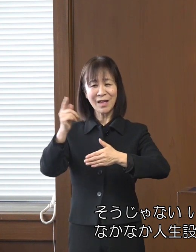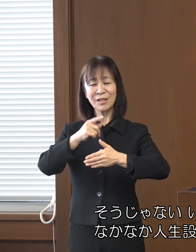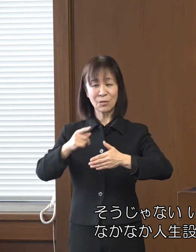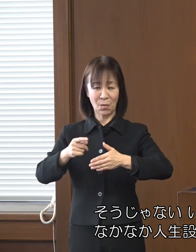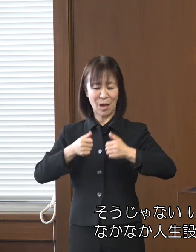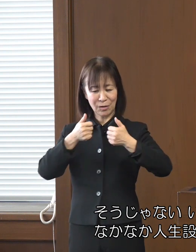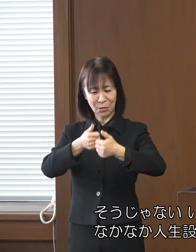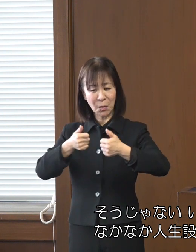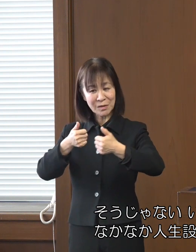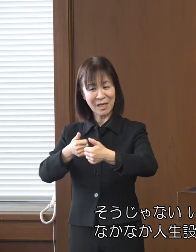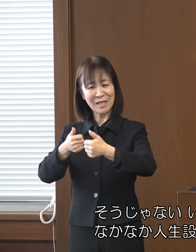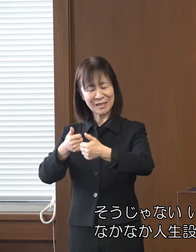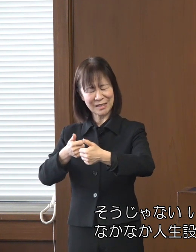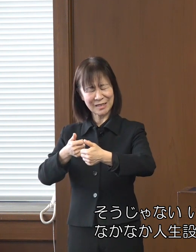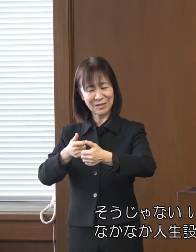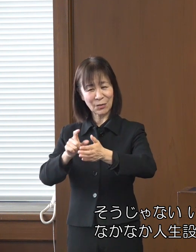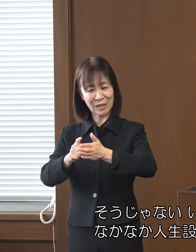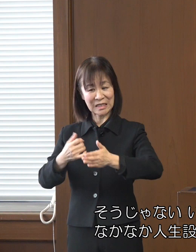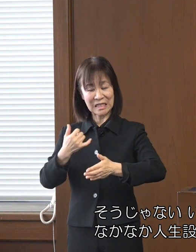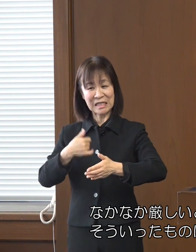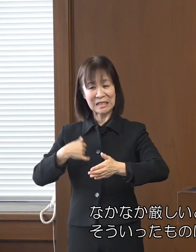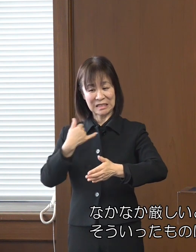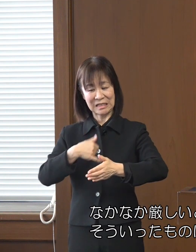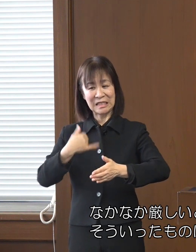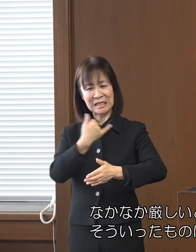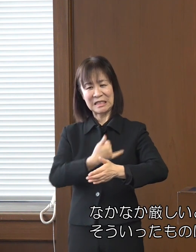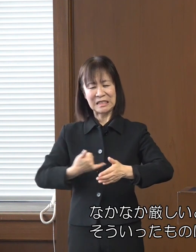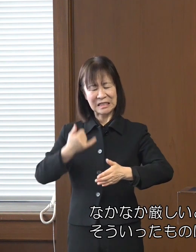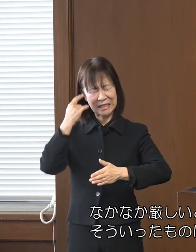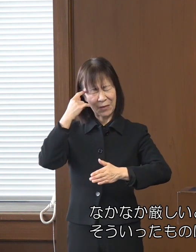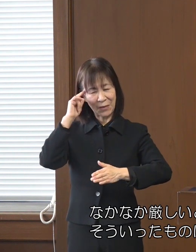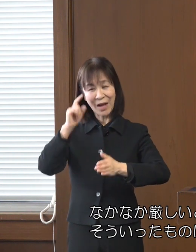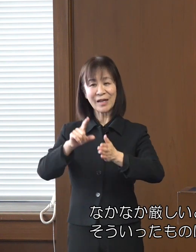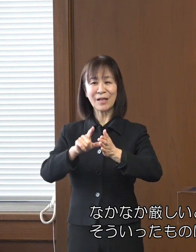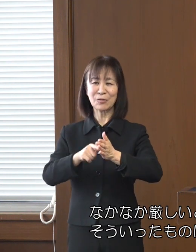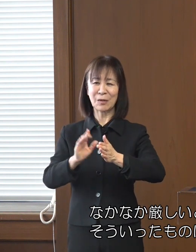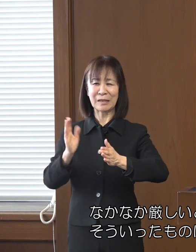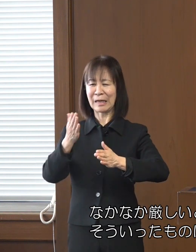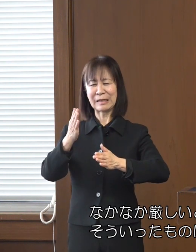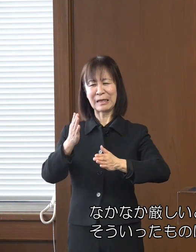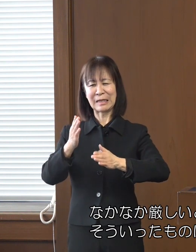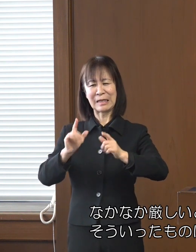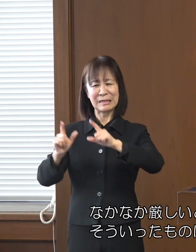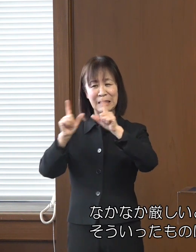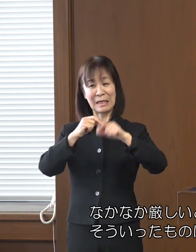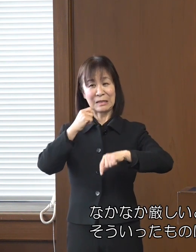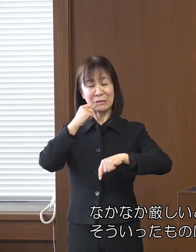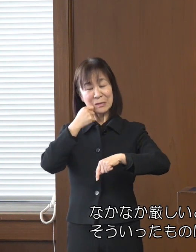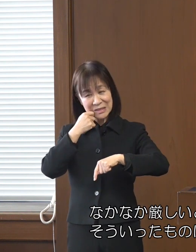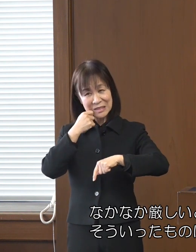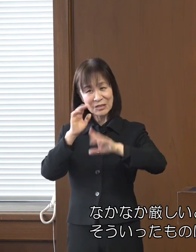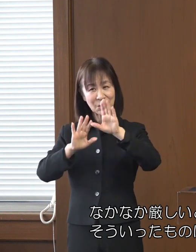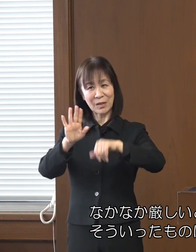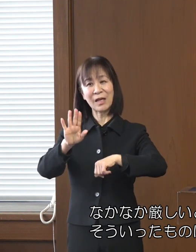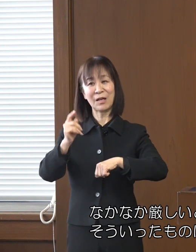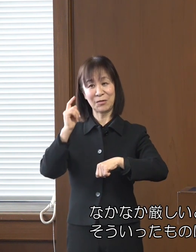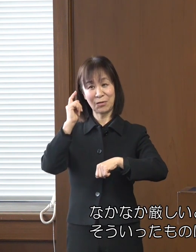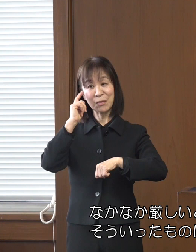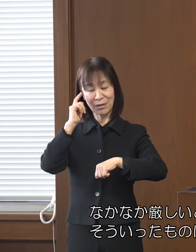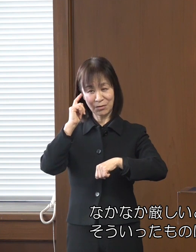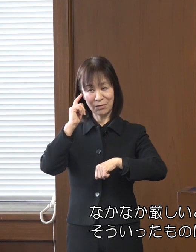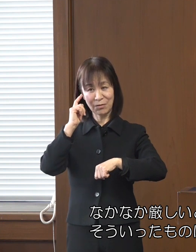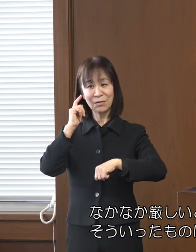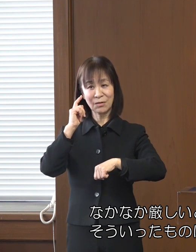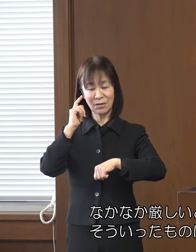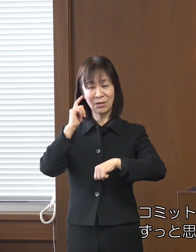か人生設計という意味ではなかなか厳しいというセカンドライフというか、そういった